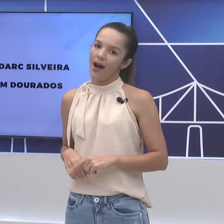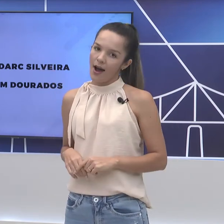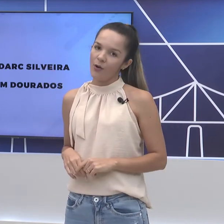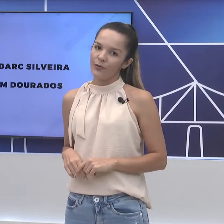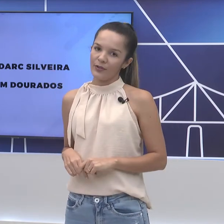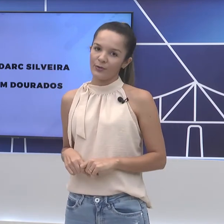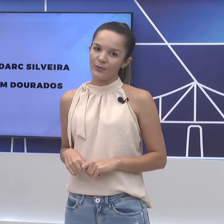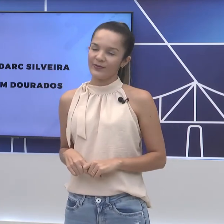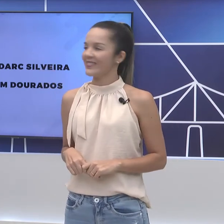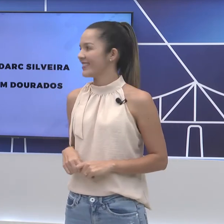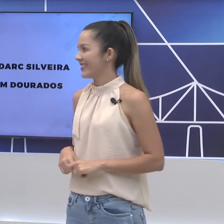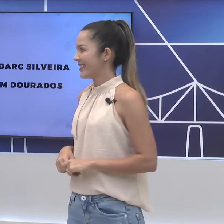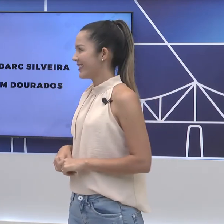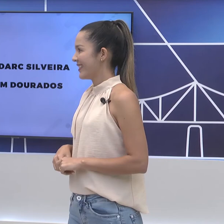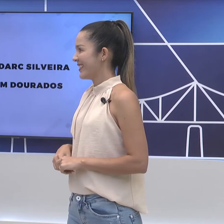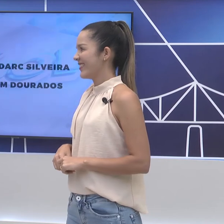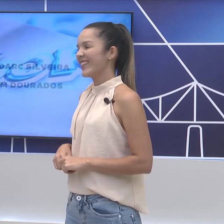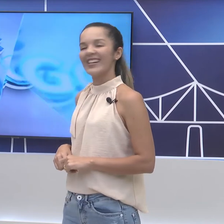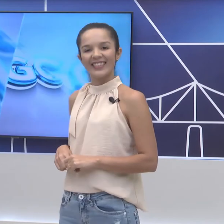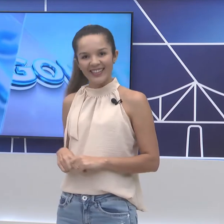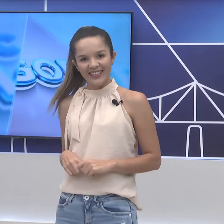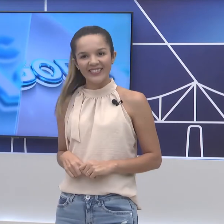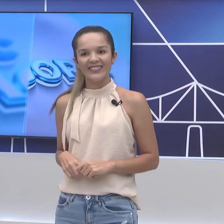ao vivo. Ei, Beni, feriadão. Feriadão.